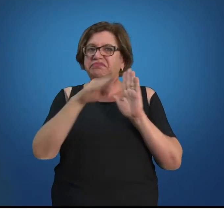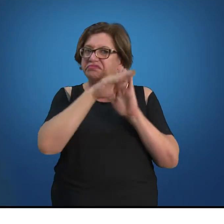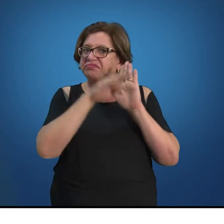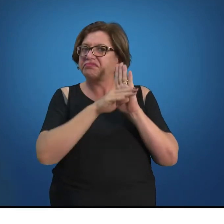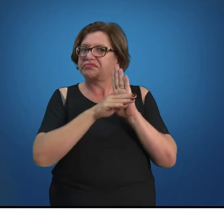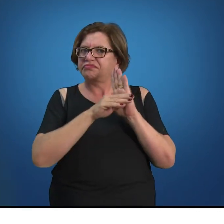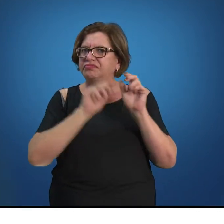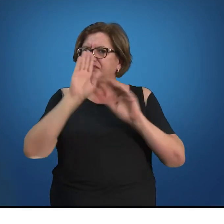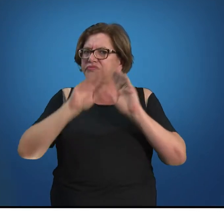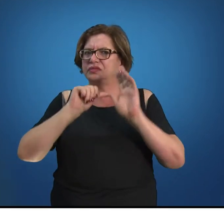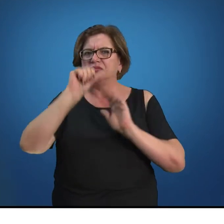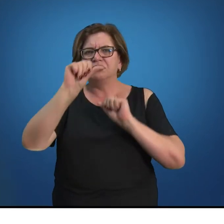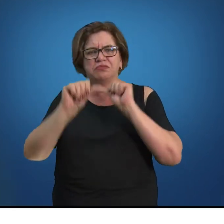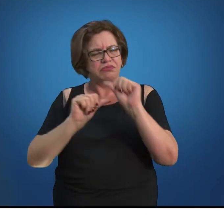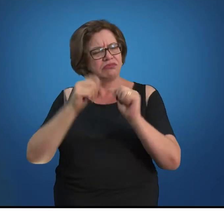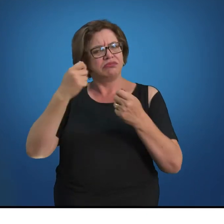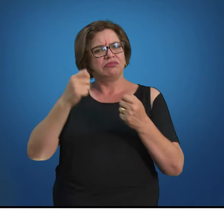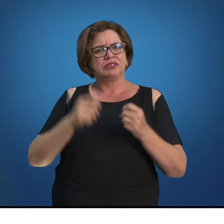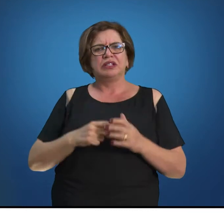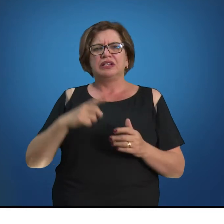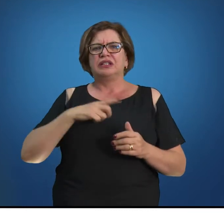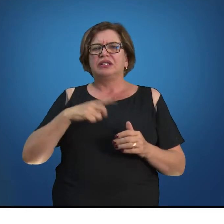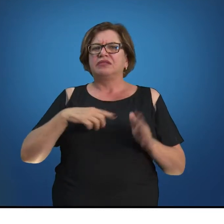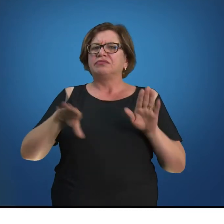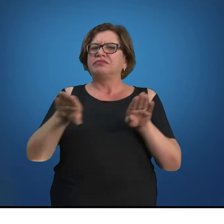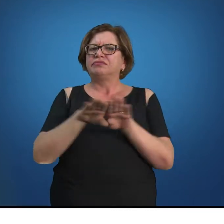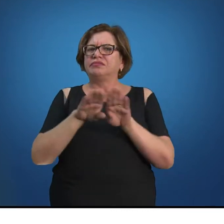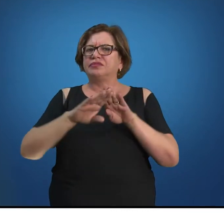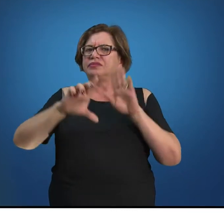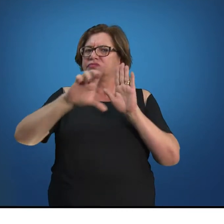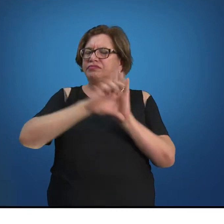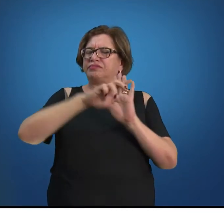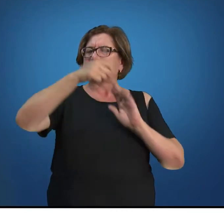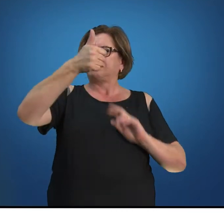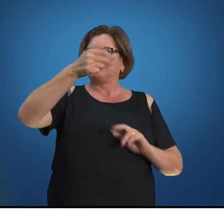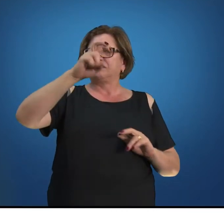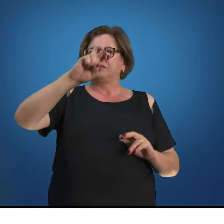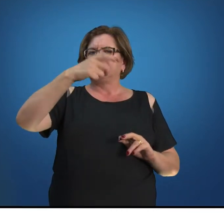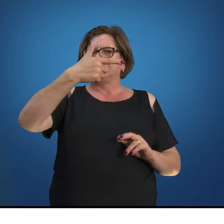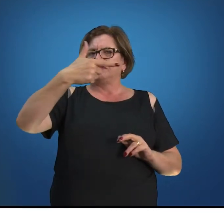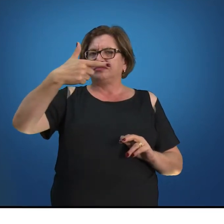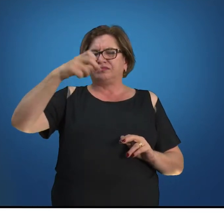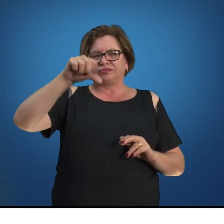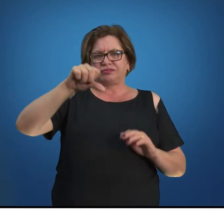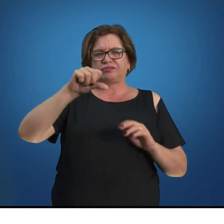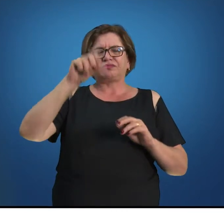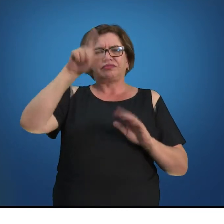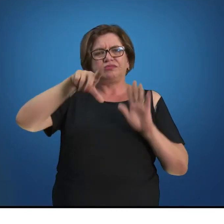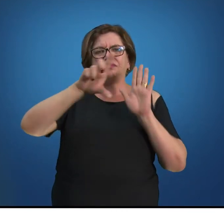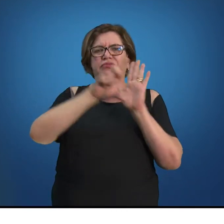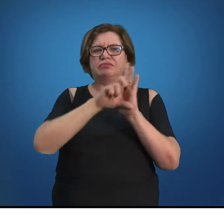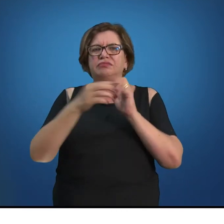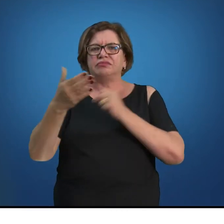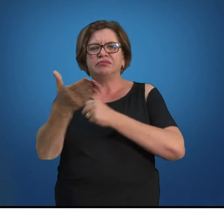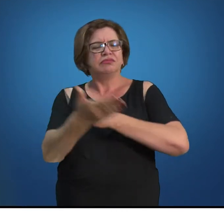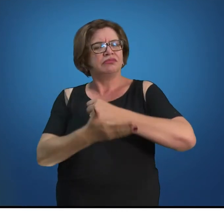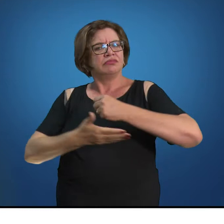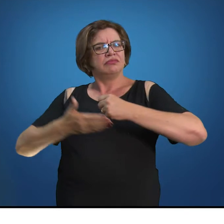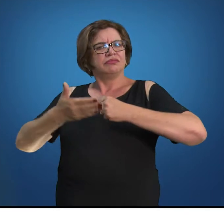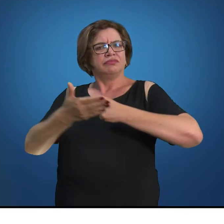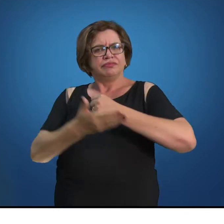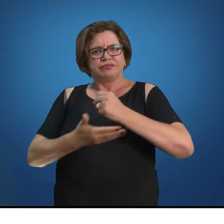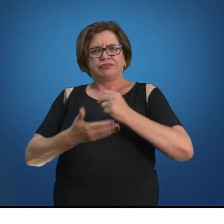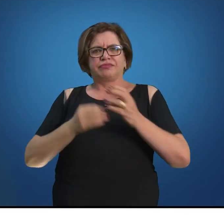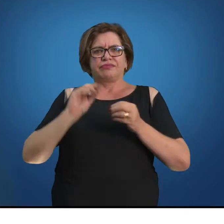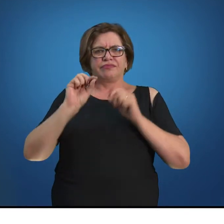diretor. Traz também na Lei 15.229 a legislação básica para